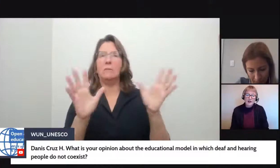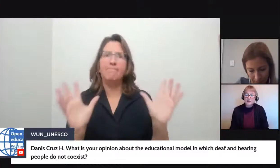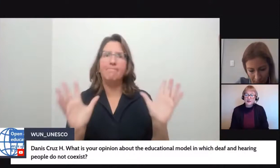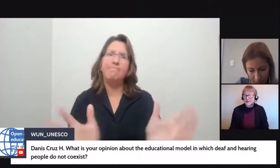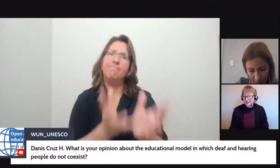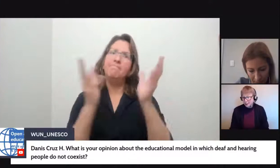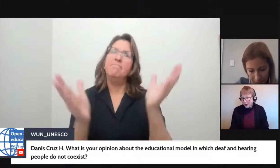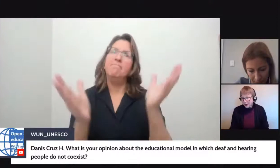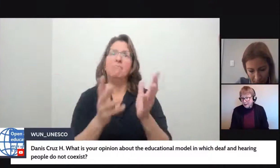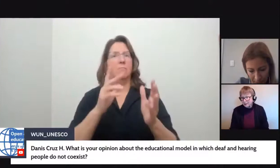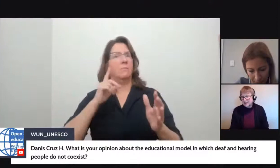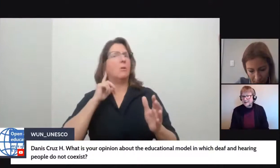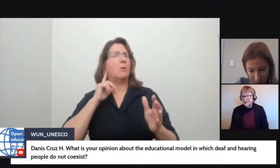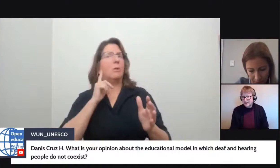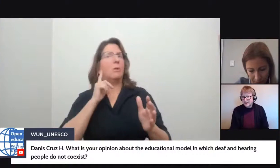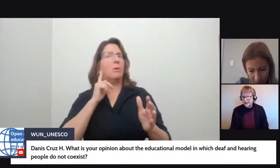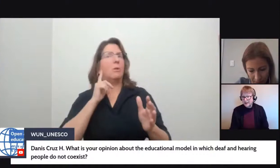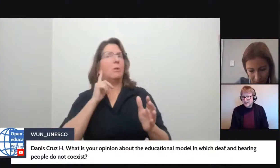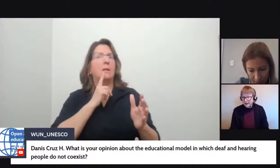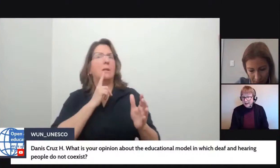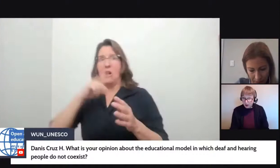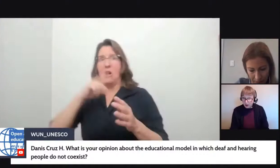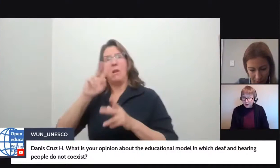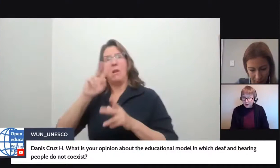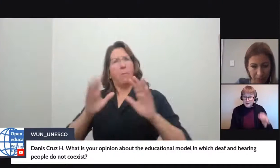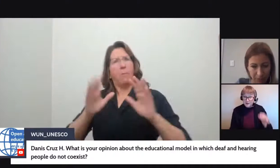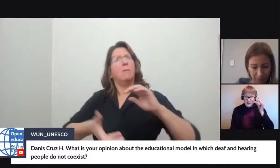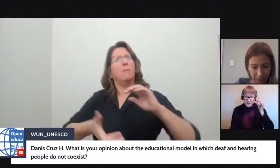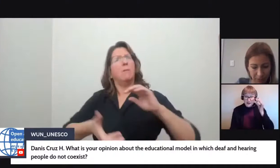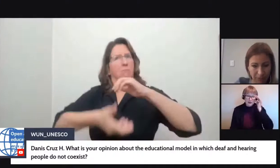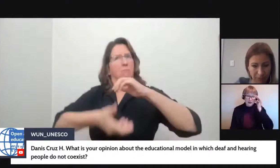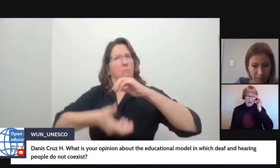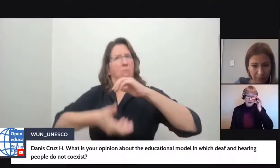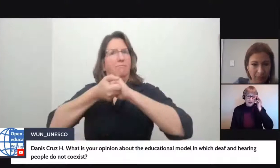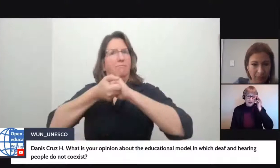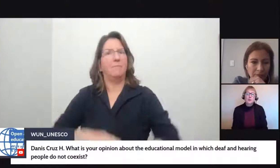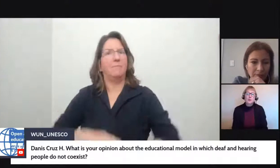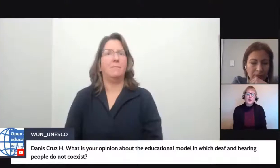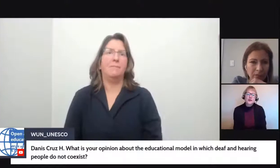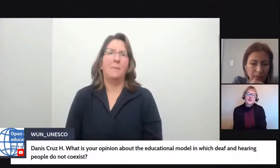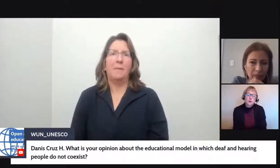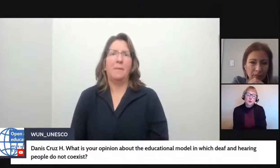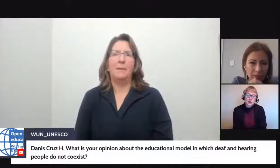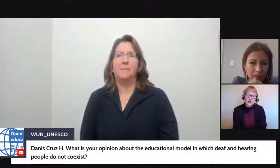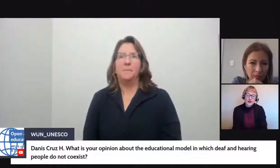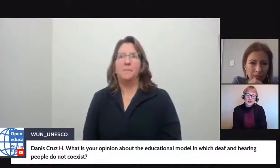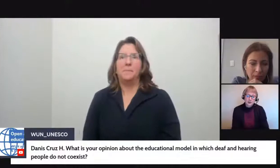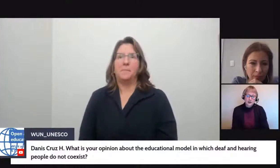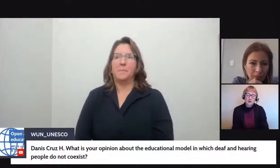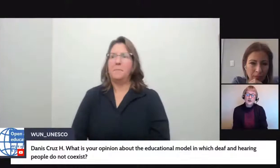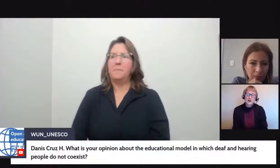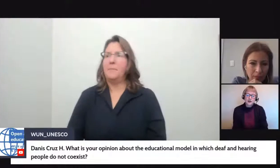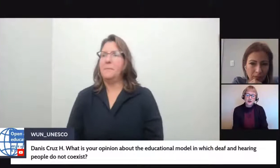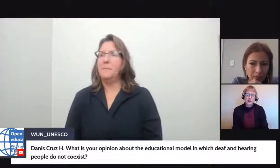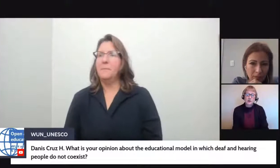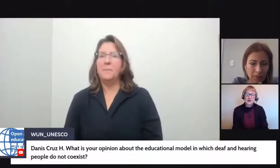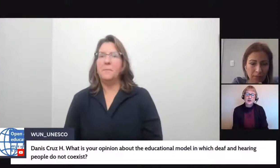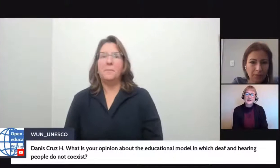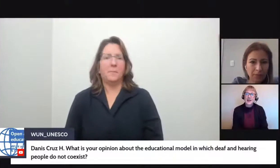¿Podría compartir algunas sugerencias para crear ebooks para las personas con problemas auditivos.